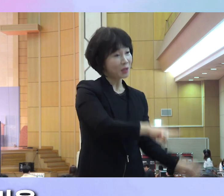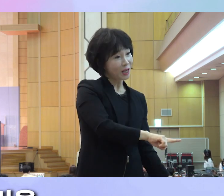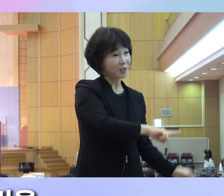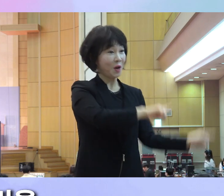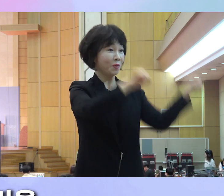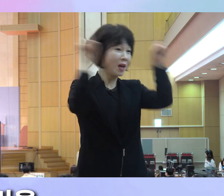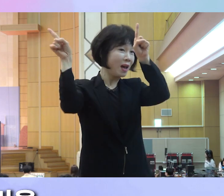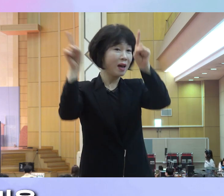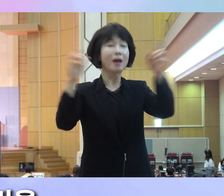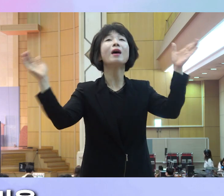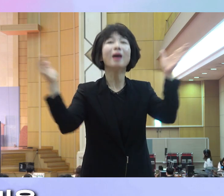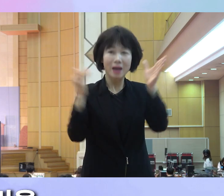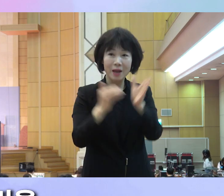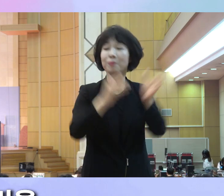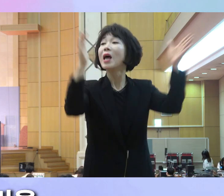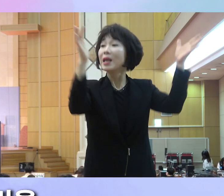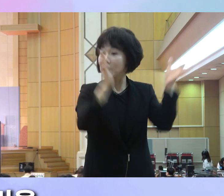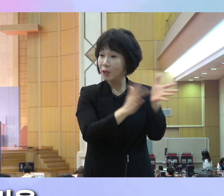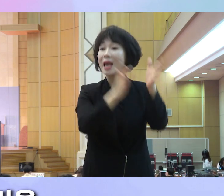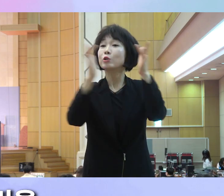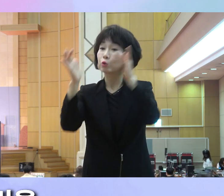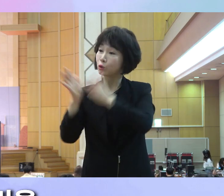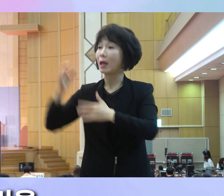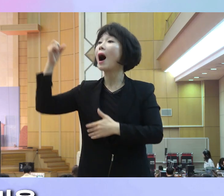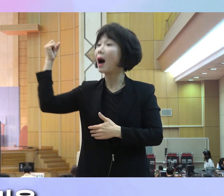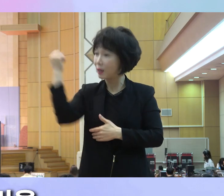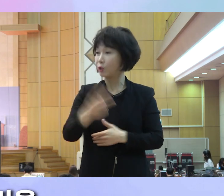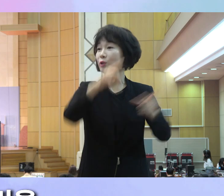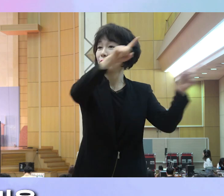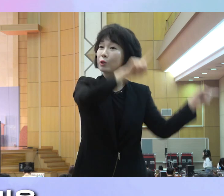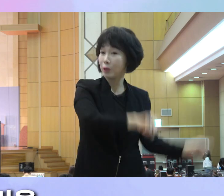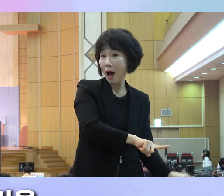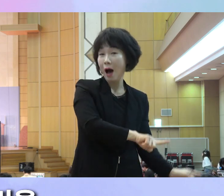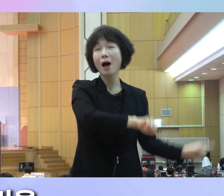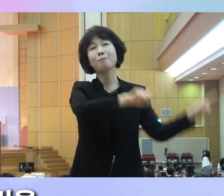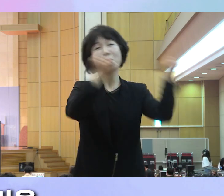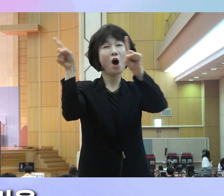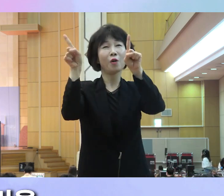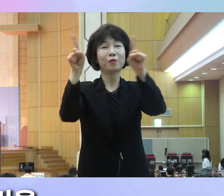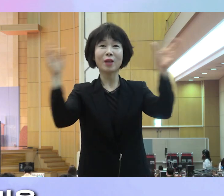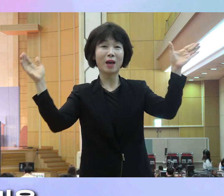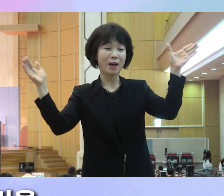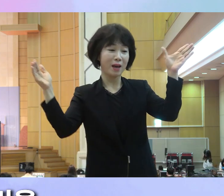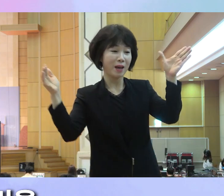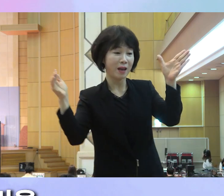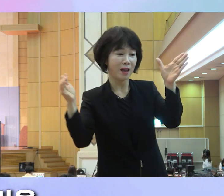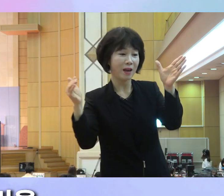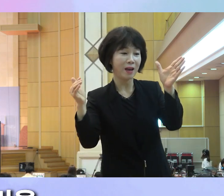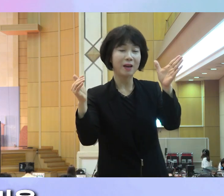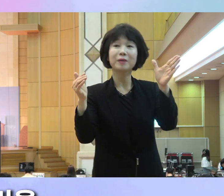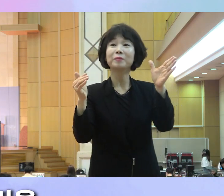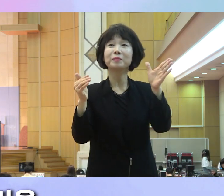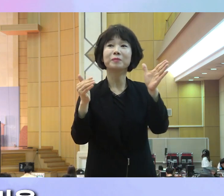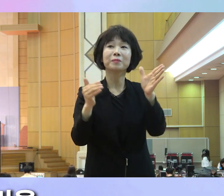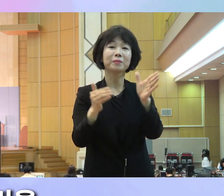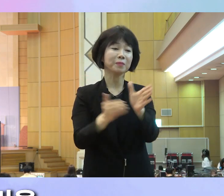사셨네, 사셨네. 예수 찬양합니다. 원수를 다 이기고,